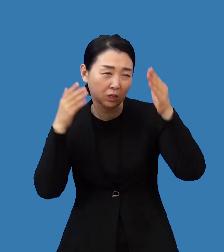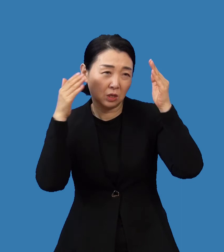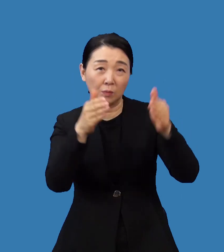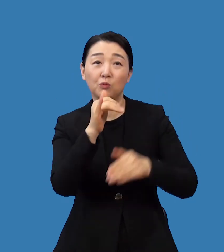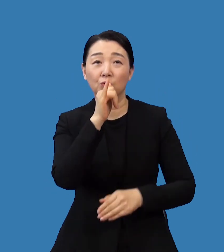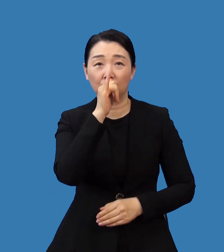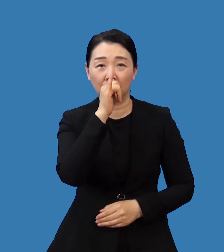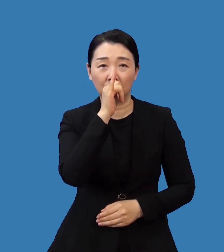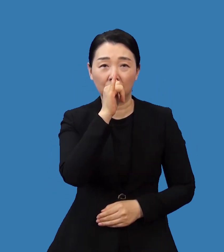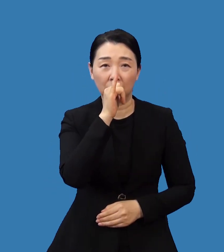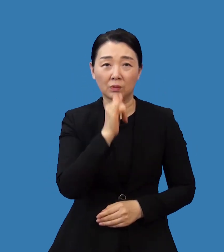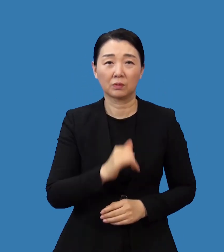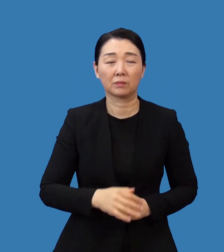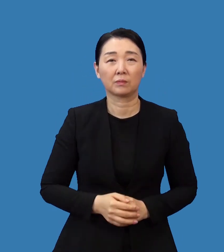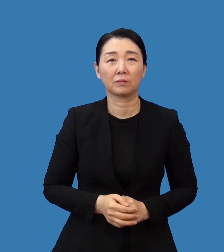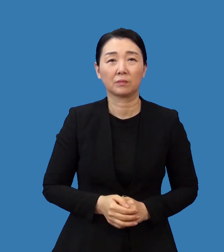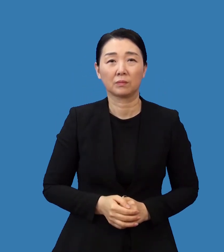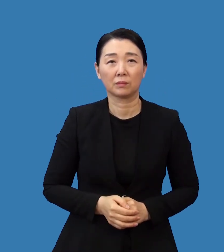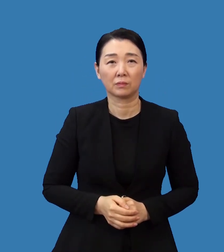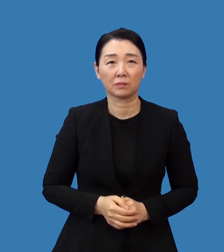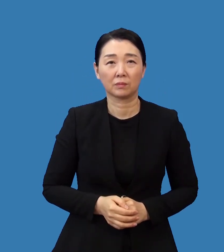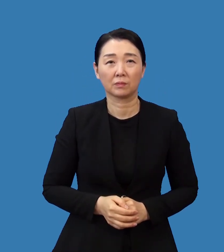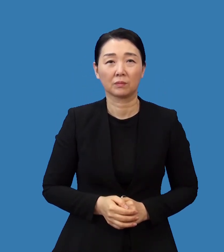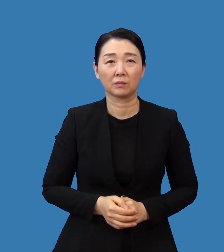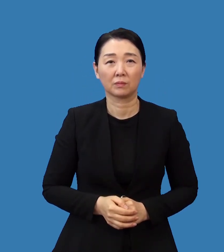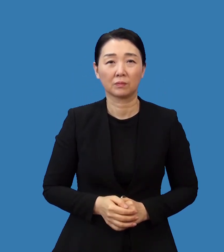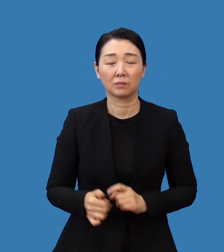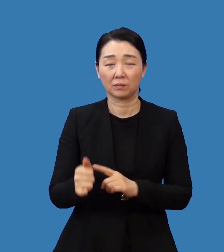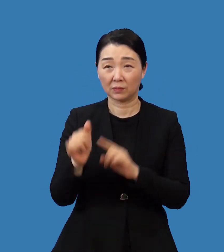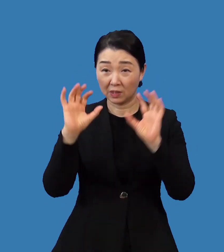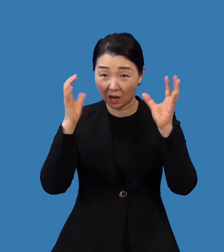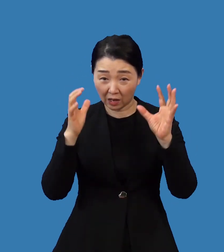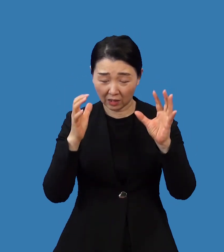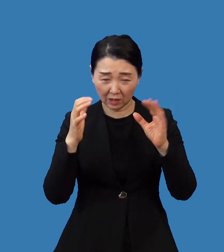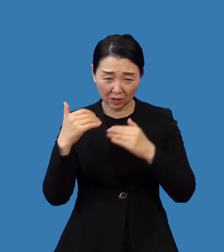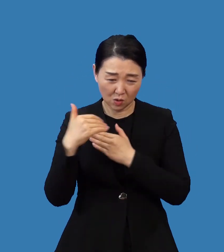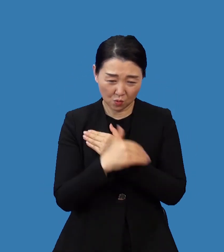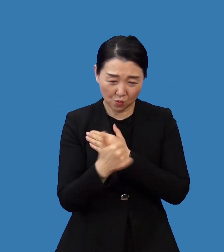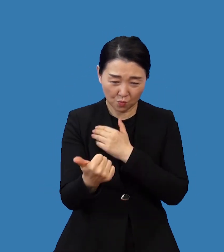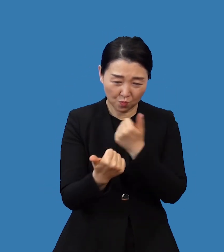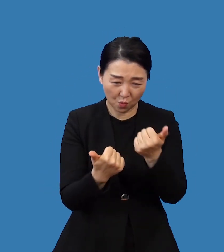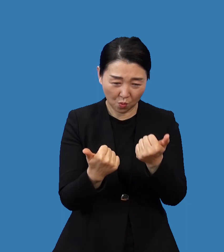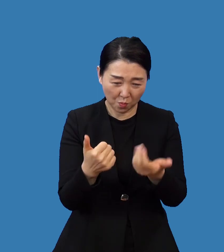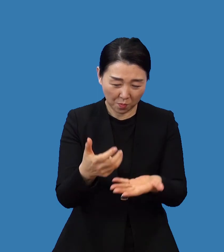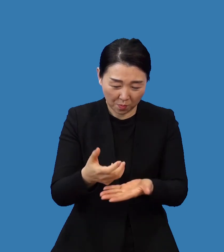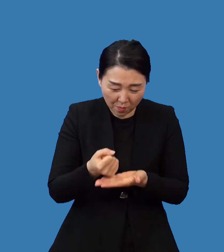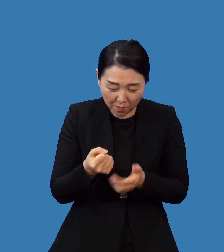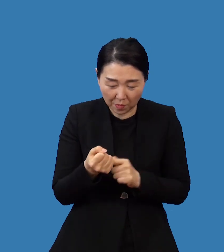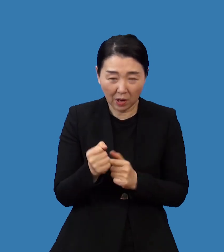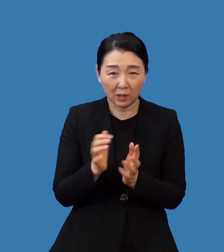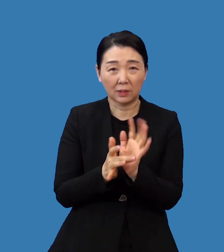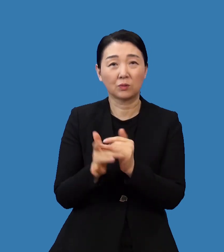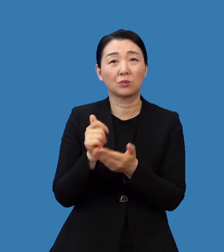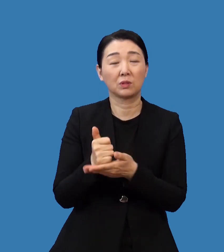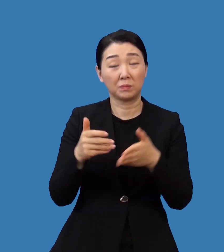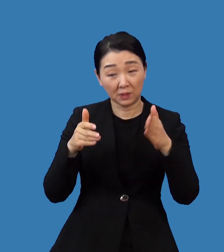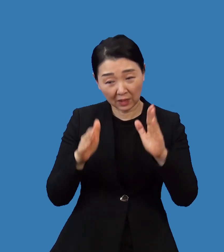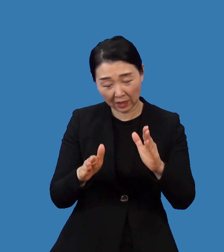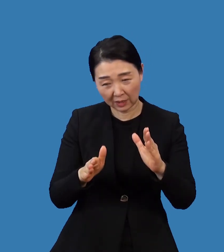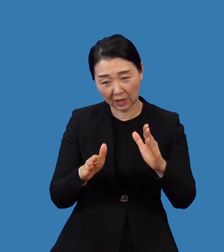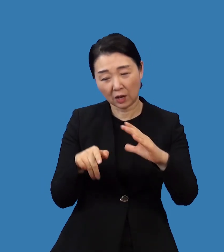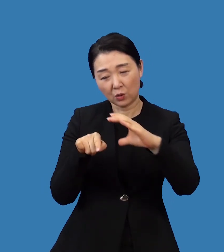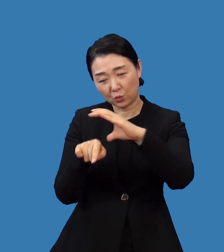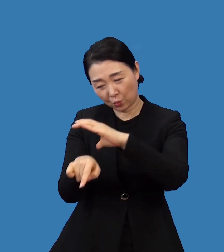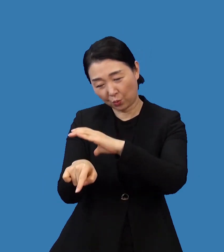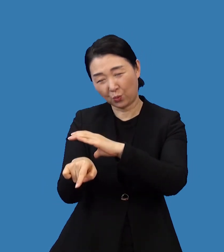있었다고. 그는 아기의 그 유골을 들고 예수님 탄생한 이 동굴로